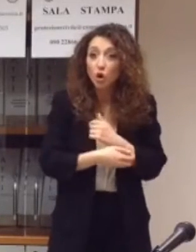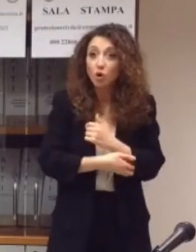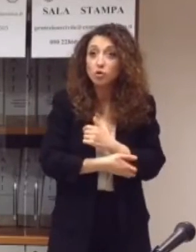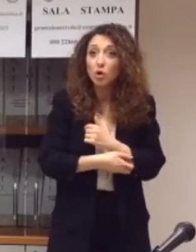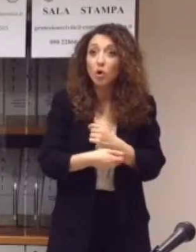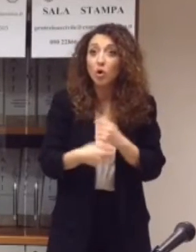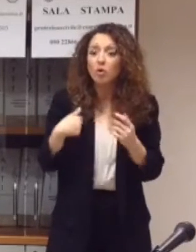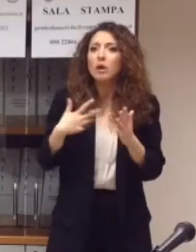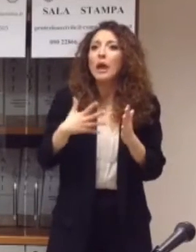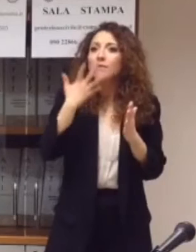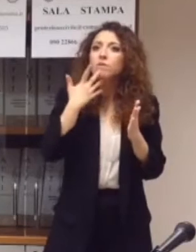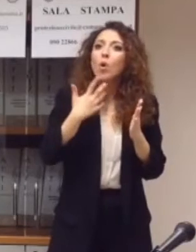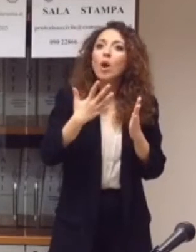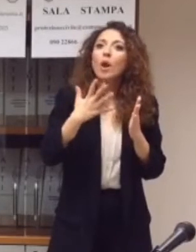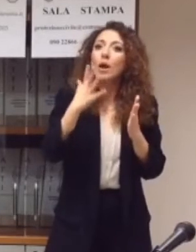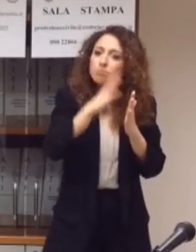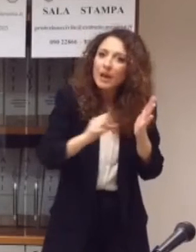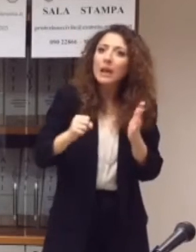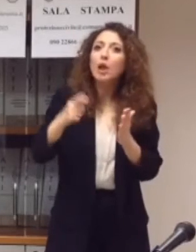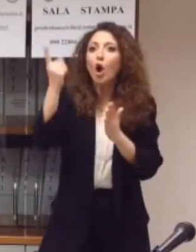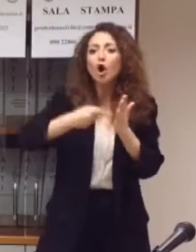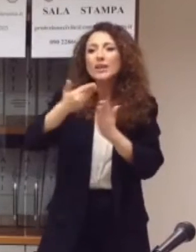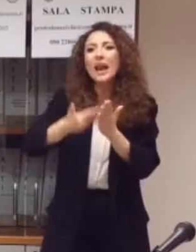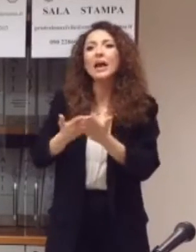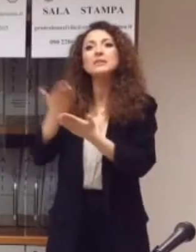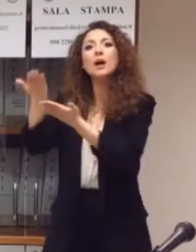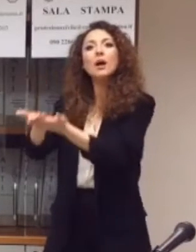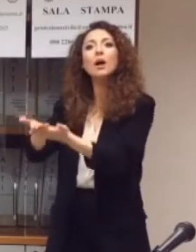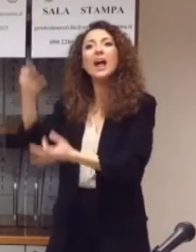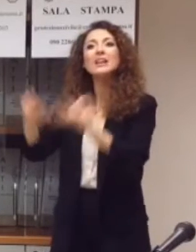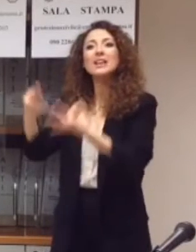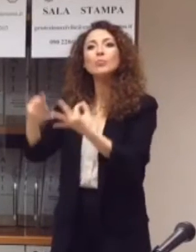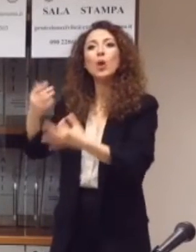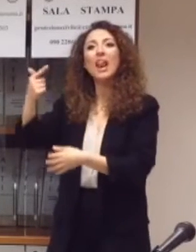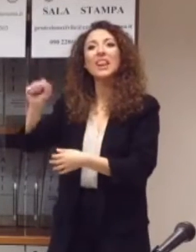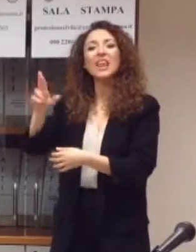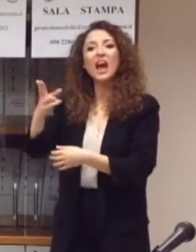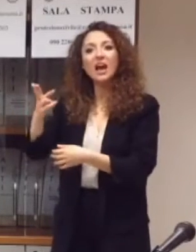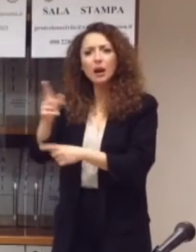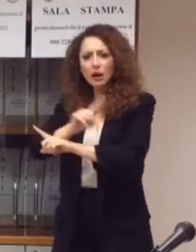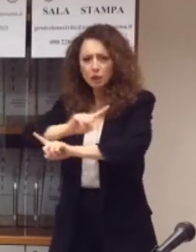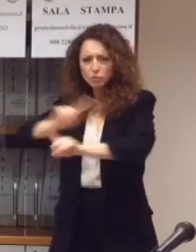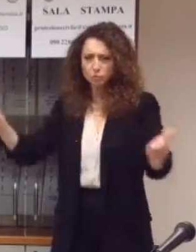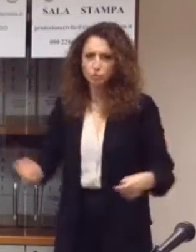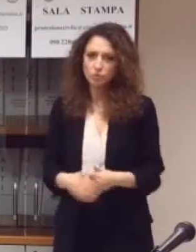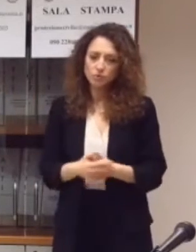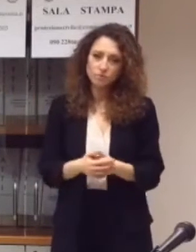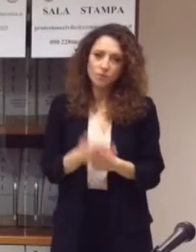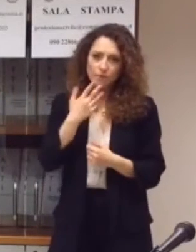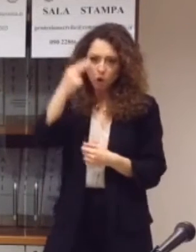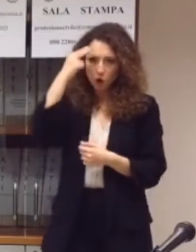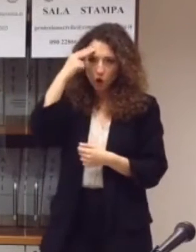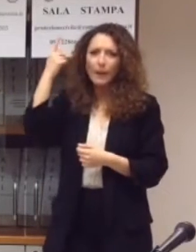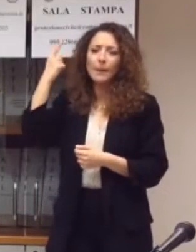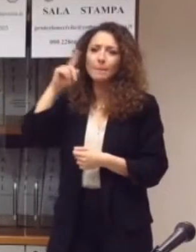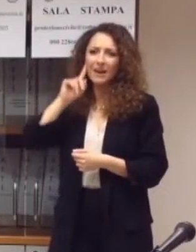tasca per impugnare l'ordinanza al TAR. Allora questo lo voglio ricordare perché, e vale ovviamente per il prefetto e per tutte